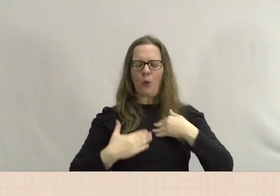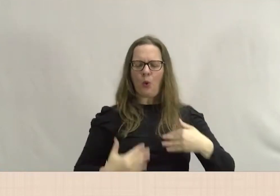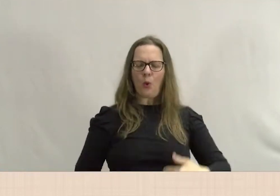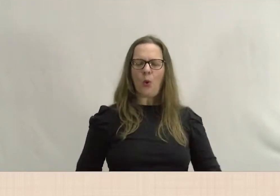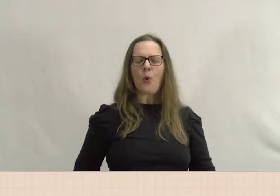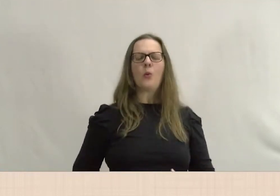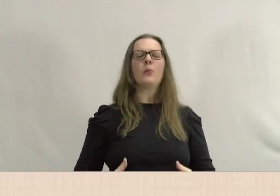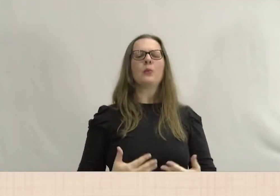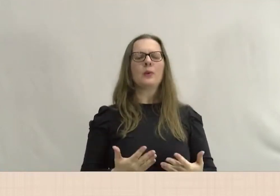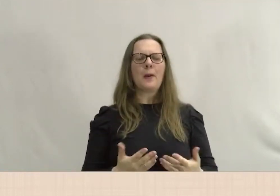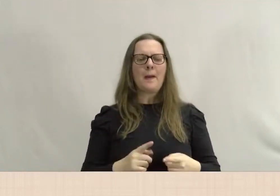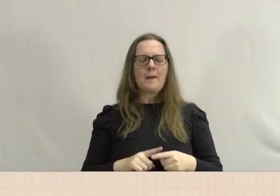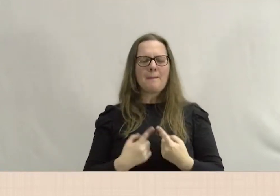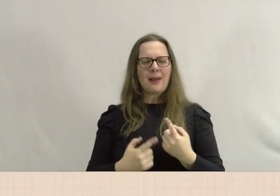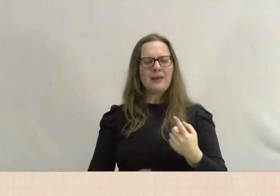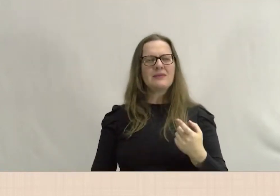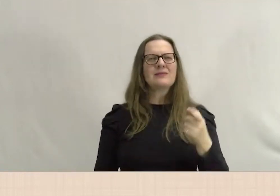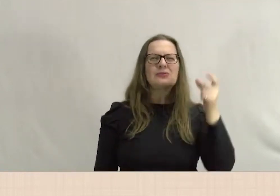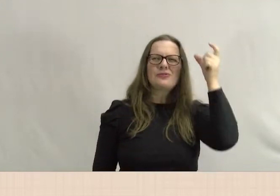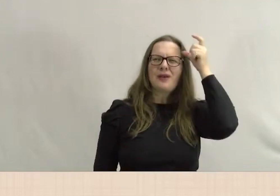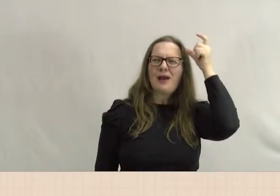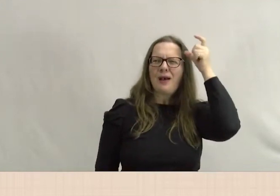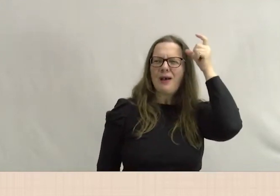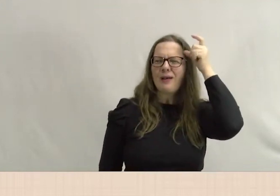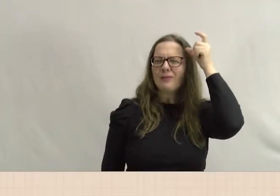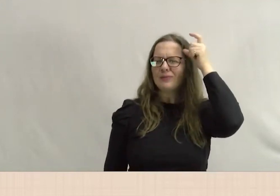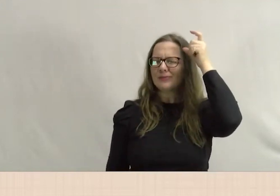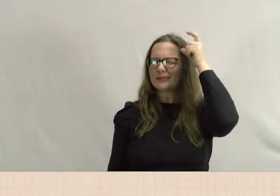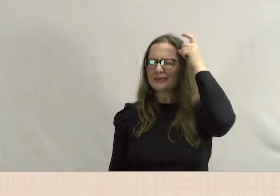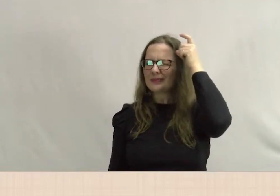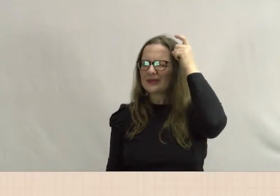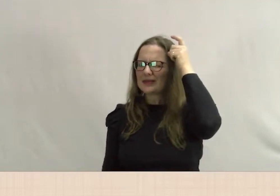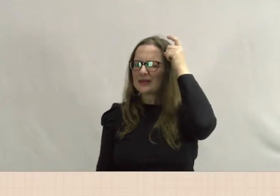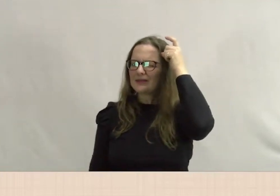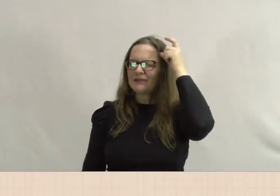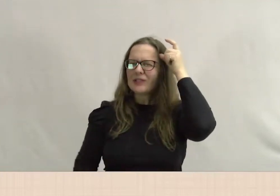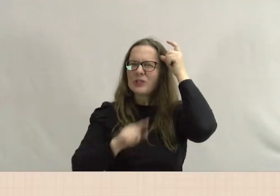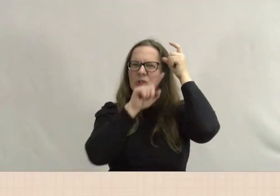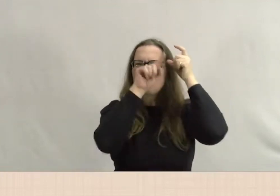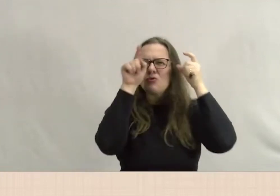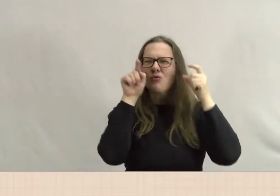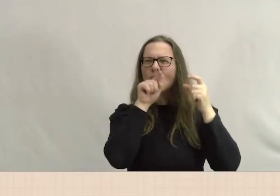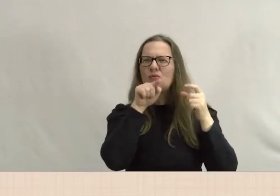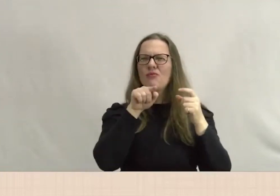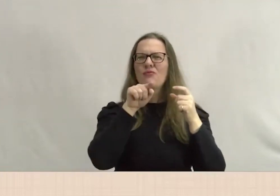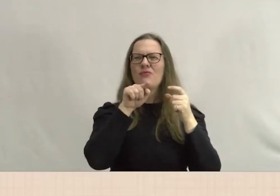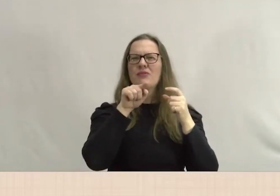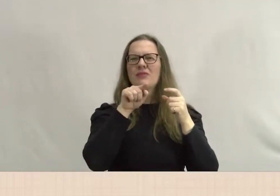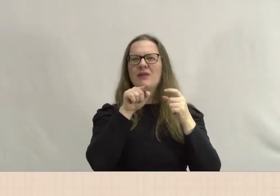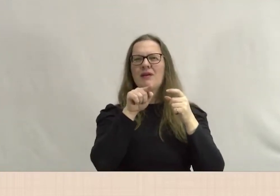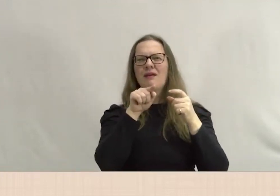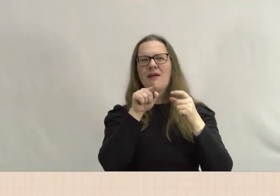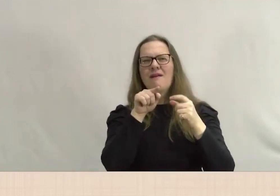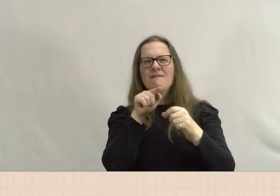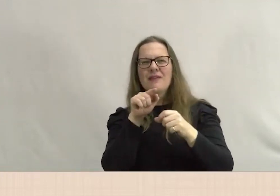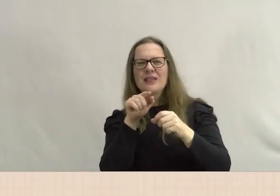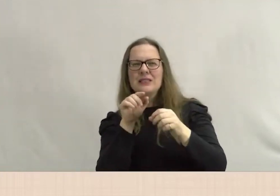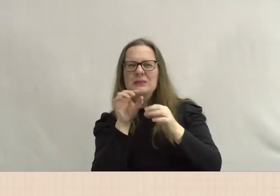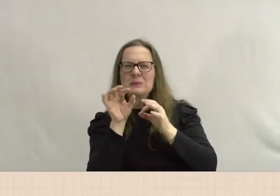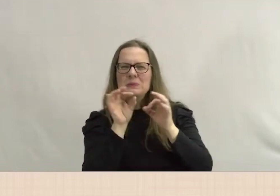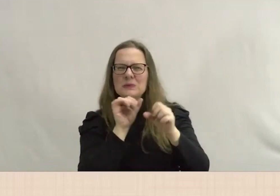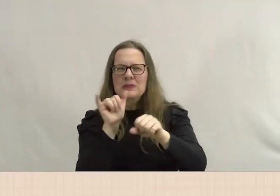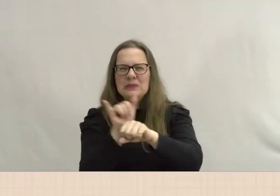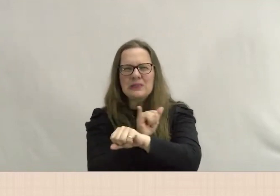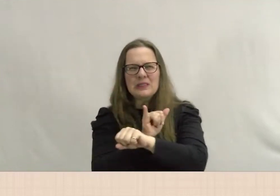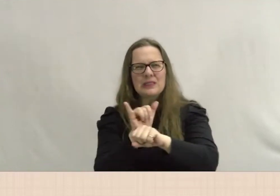que o diabo, ele vem por dúvida na palavra de Deus. Irmãos, hoje é a